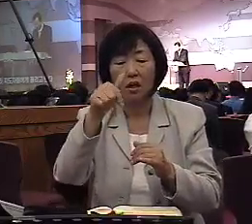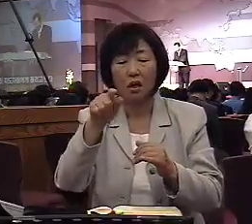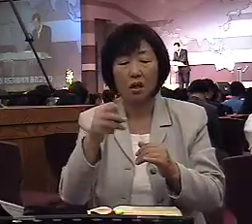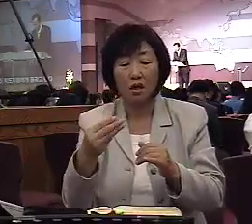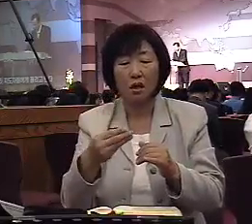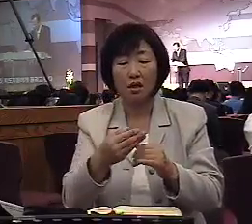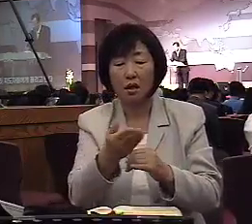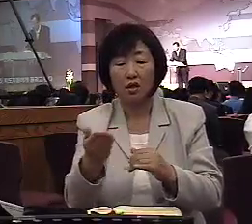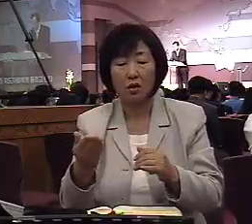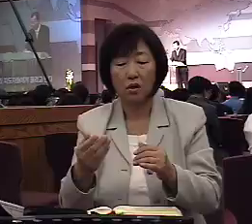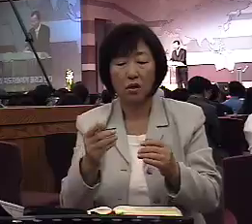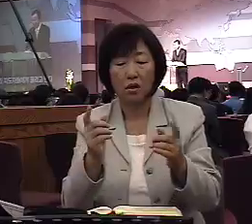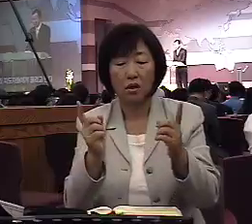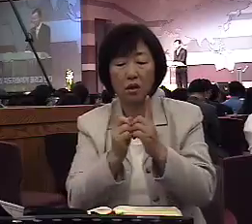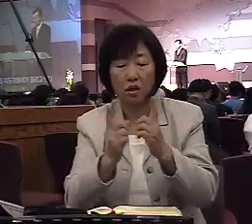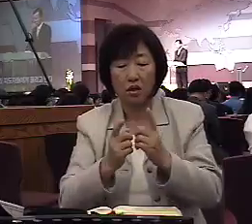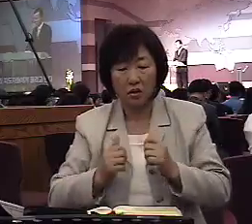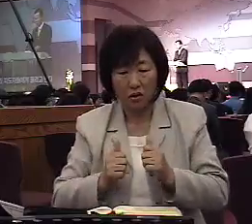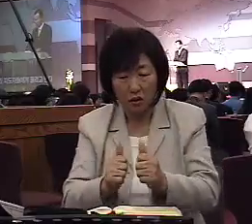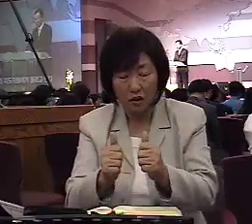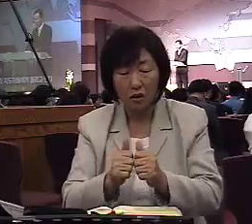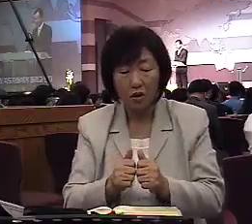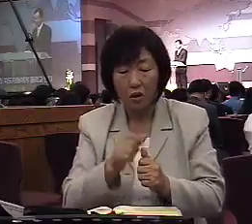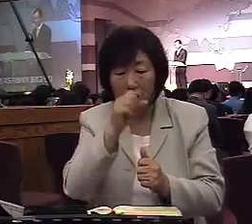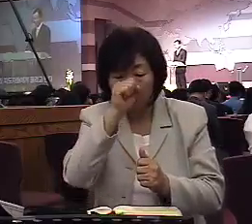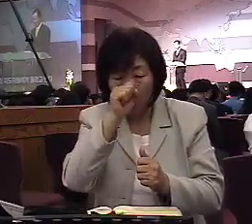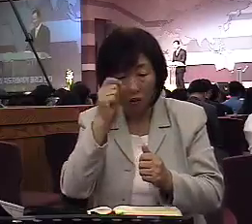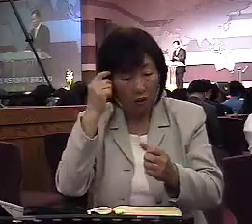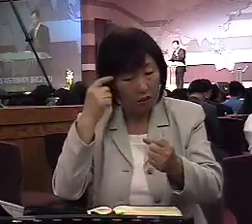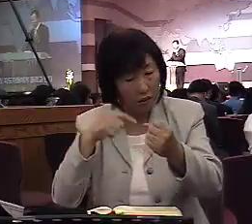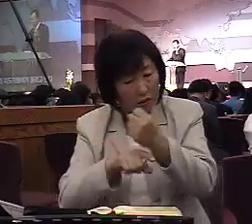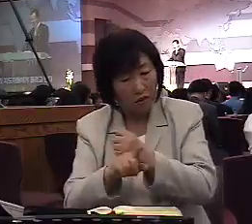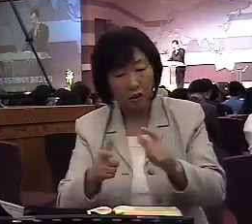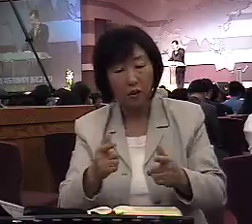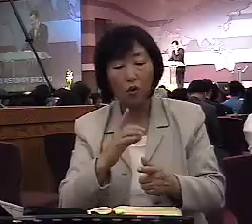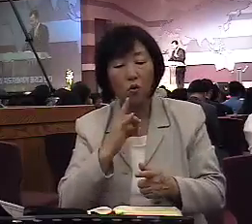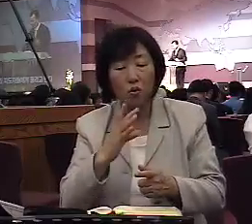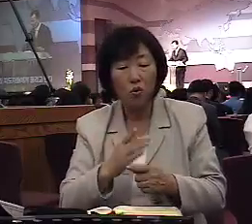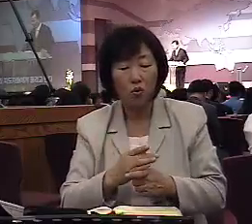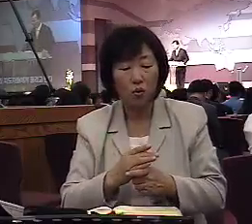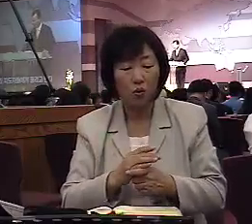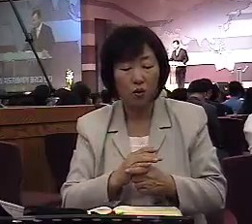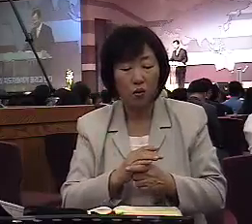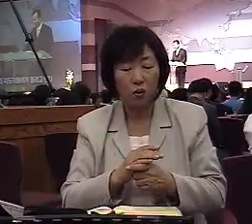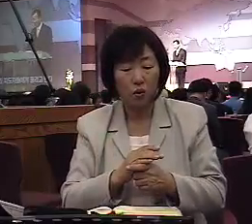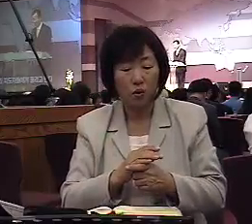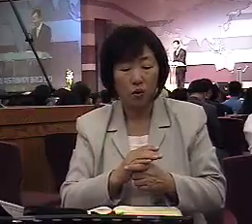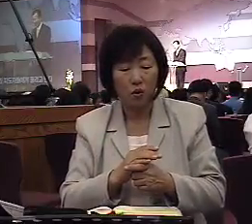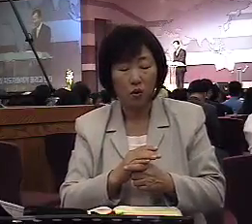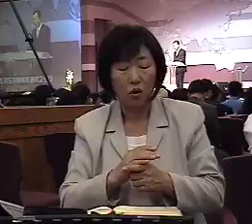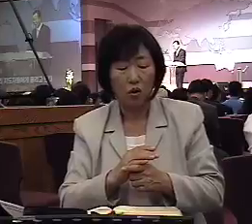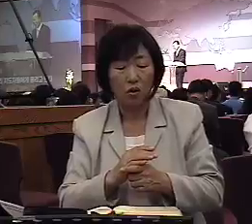저희가 너희를 대하여 열심내는 것이 좋은 뜻이 아니요 오직 너희를 이간 붙여 너희는